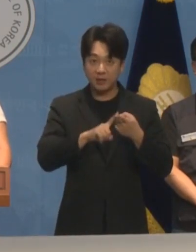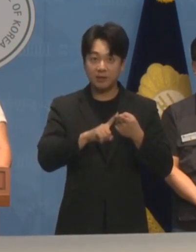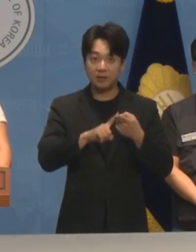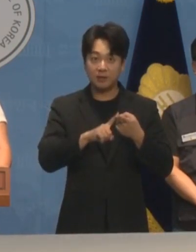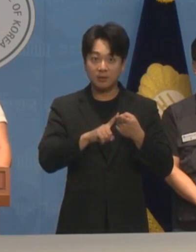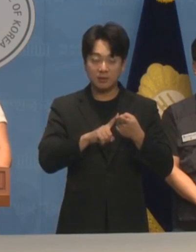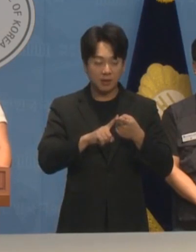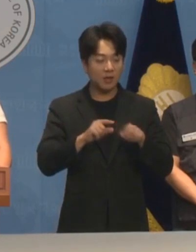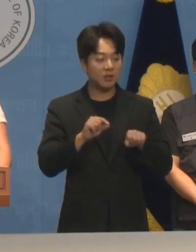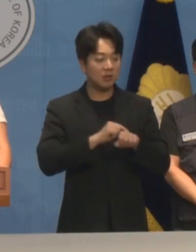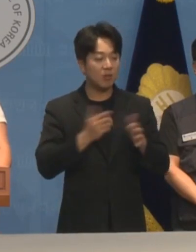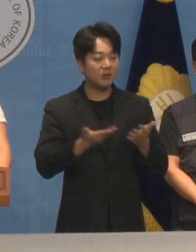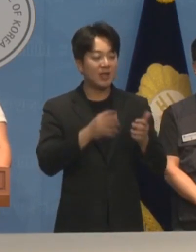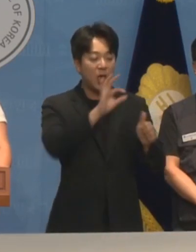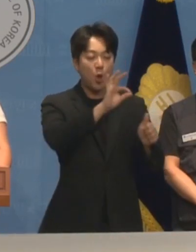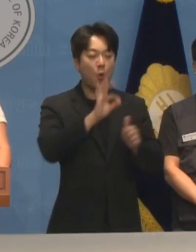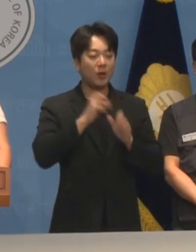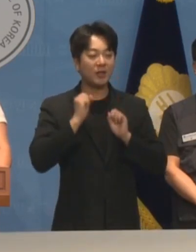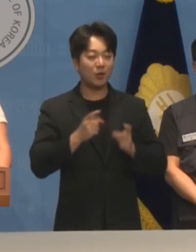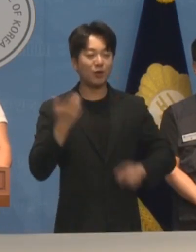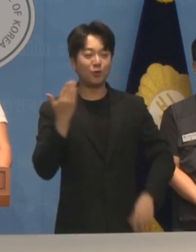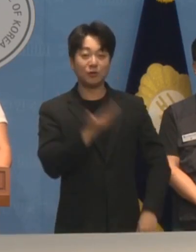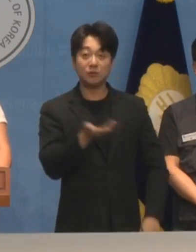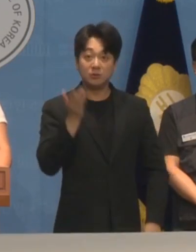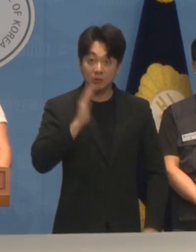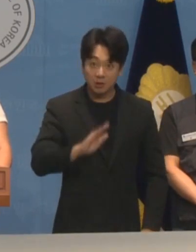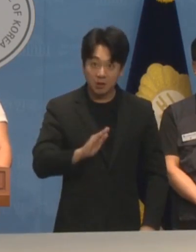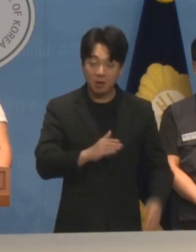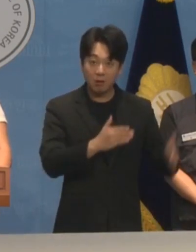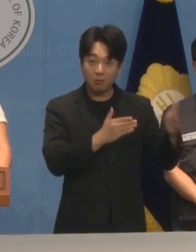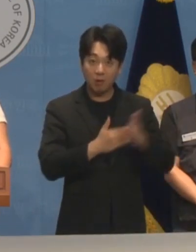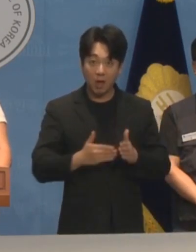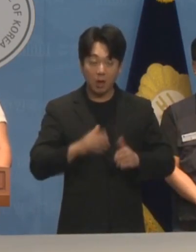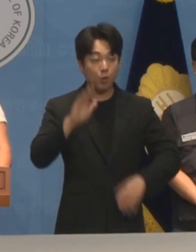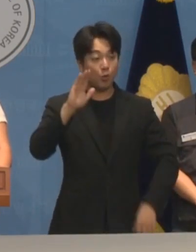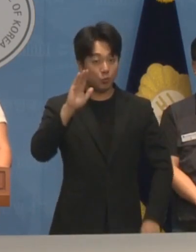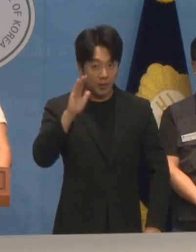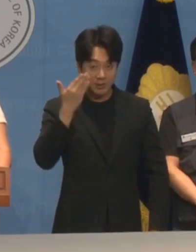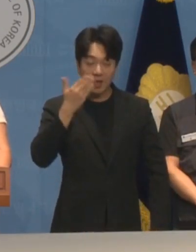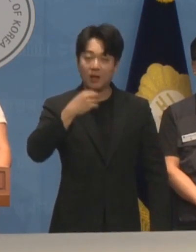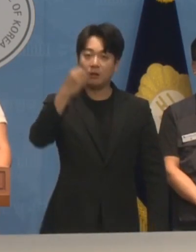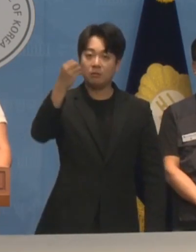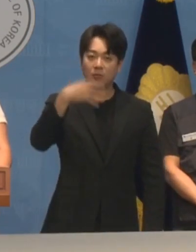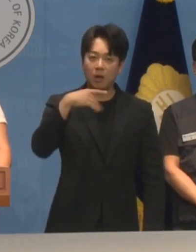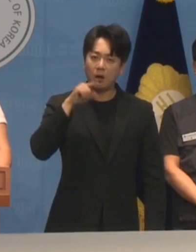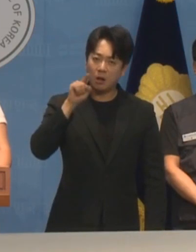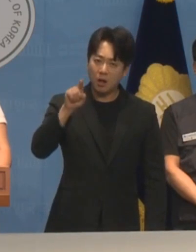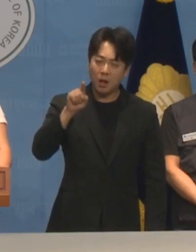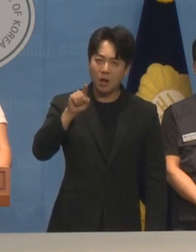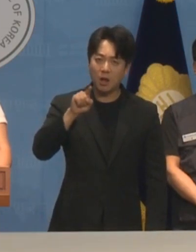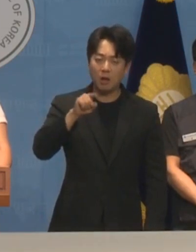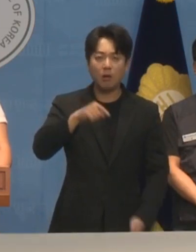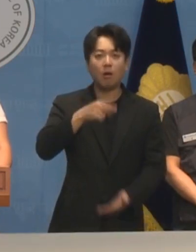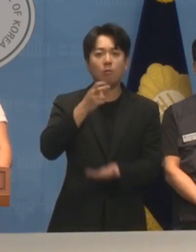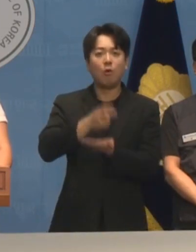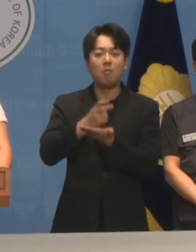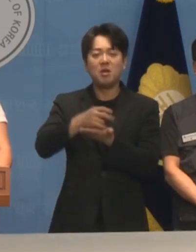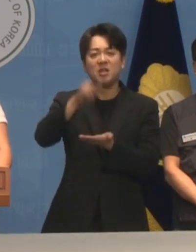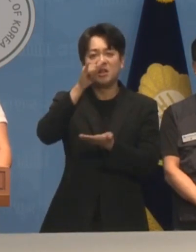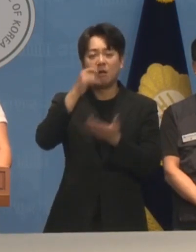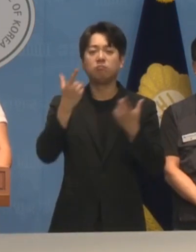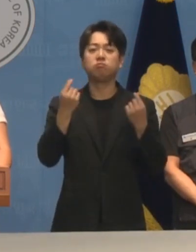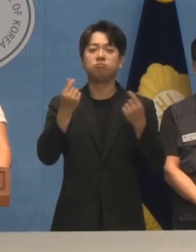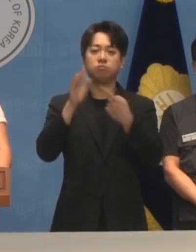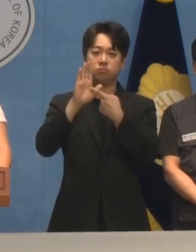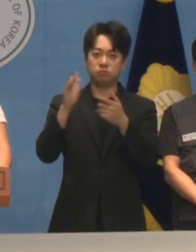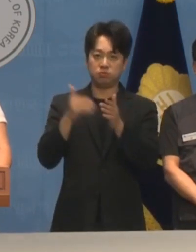응하지 않았던 당사자들의 책임으로 돌리며 정리해고를 정당화하려 하고 있습니다.